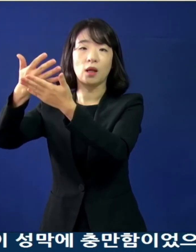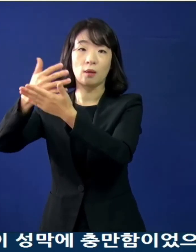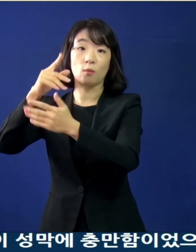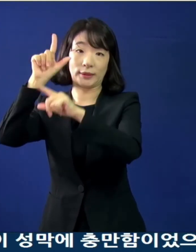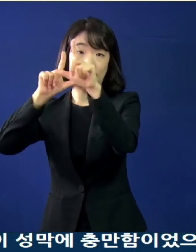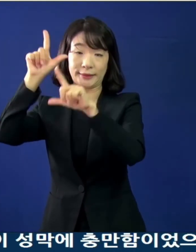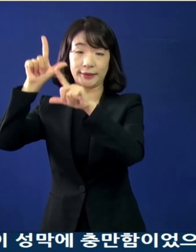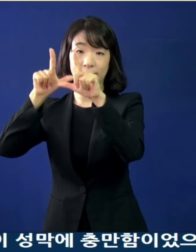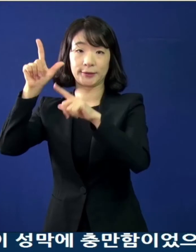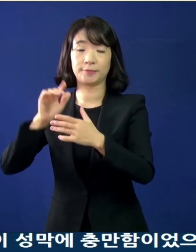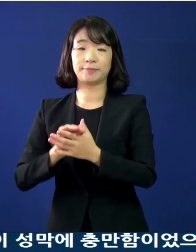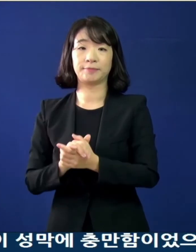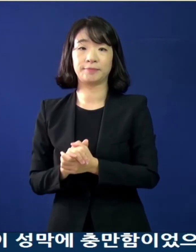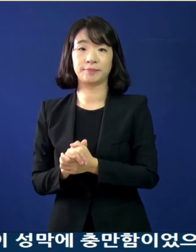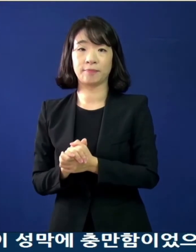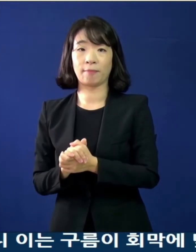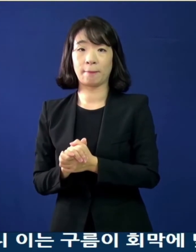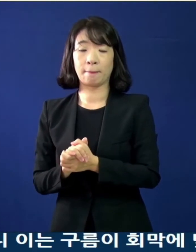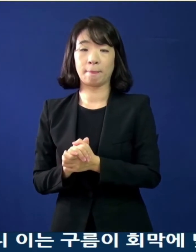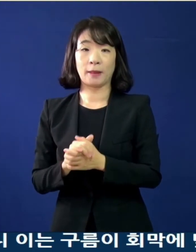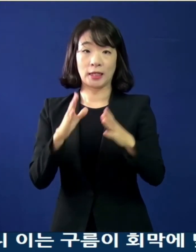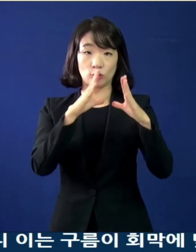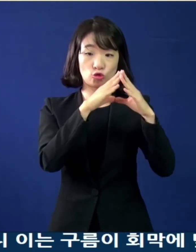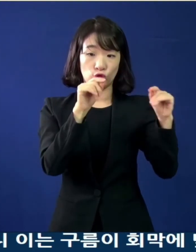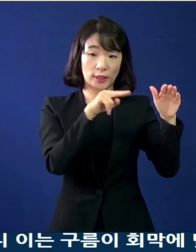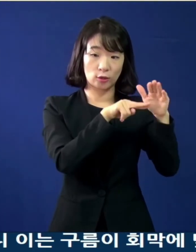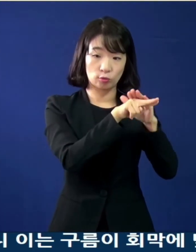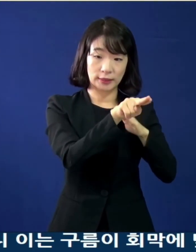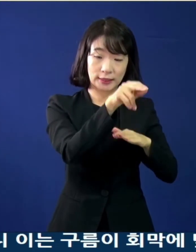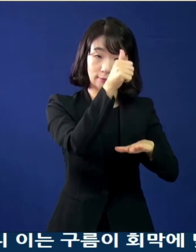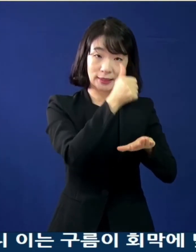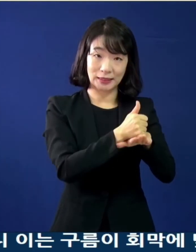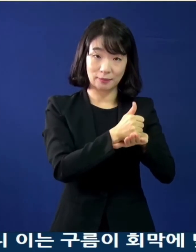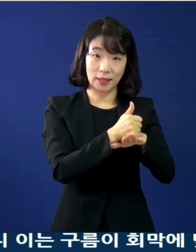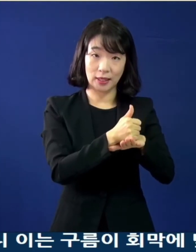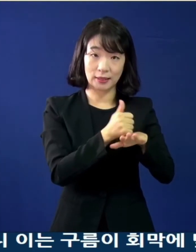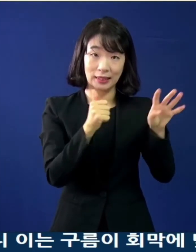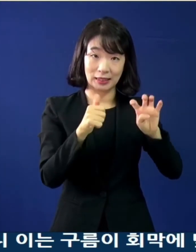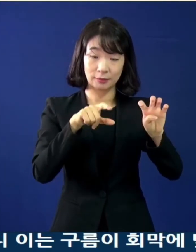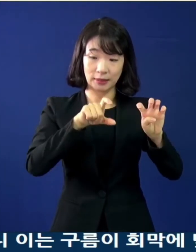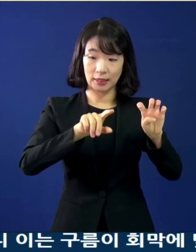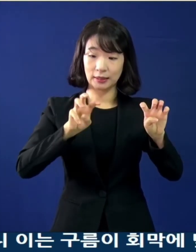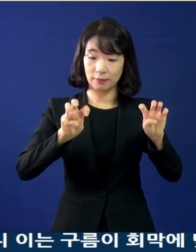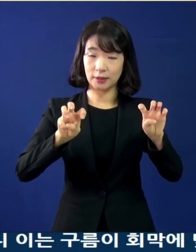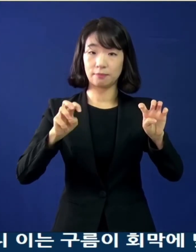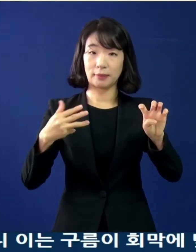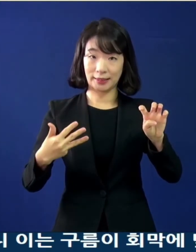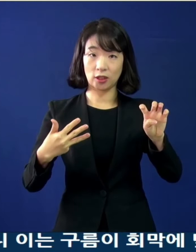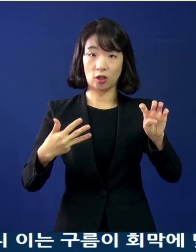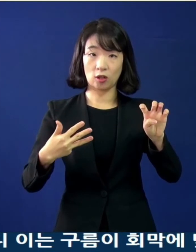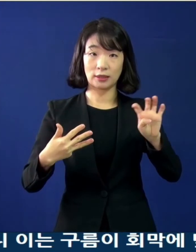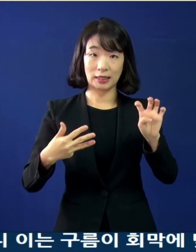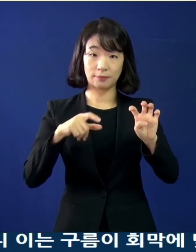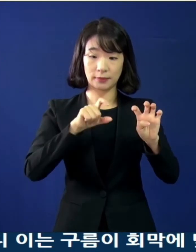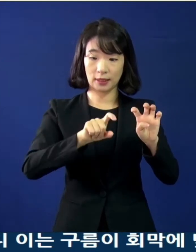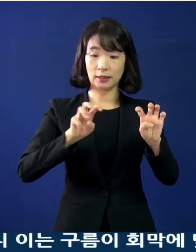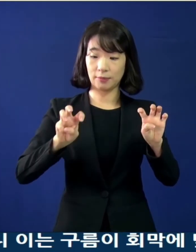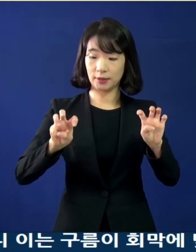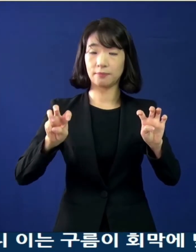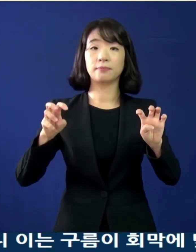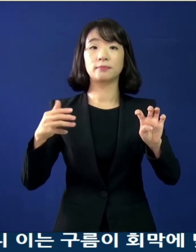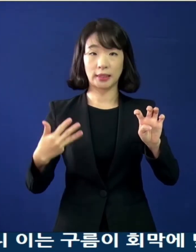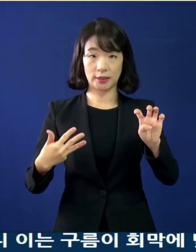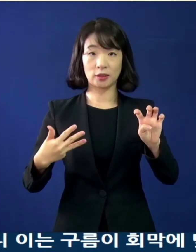게 있습니다. 출애굽기의 맨 마지막 절 38절, 자, 눈여겨봅니다. 같이